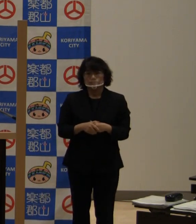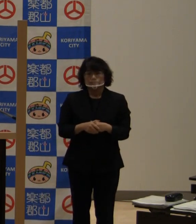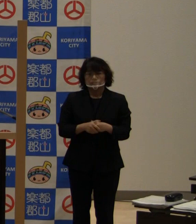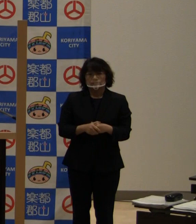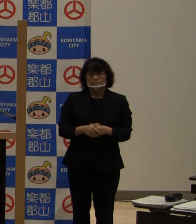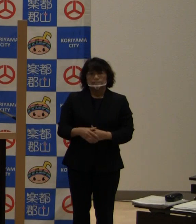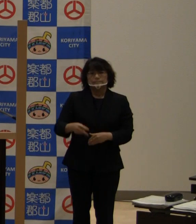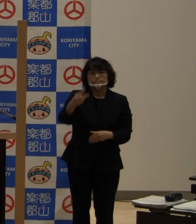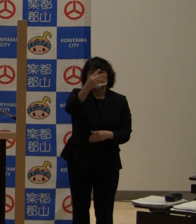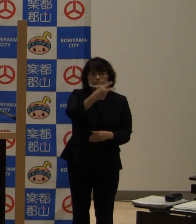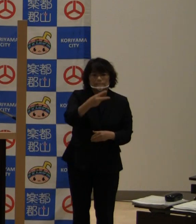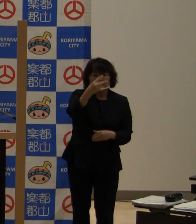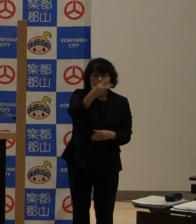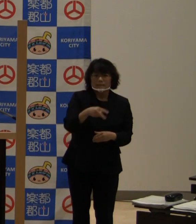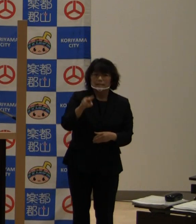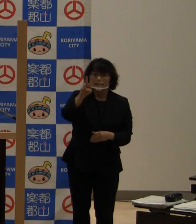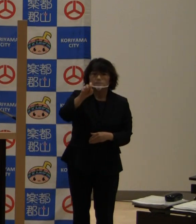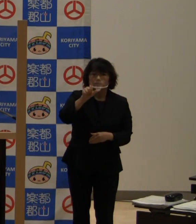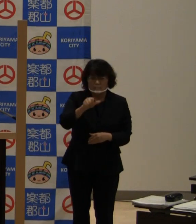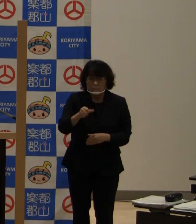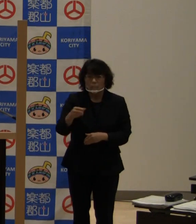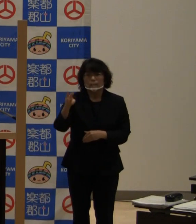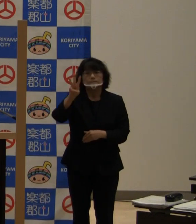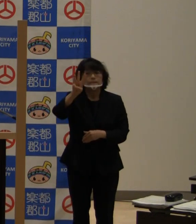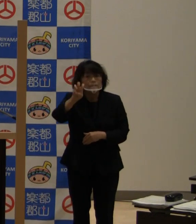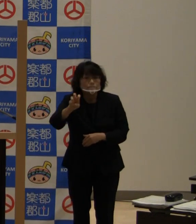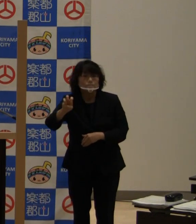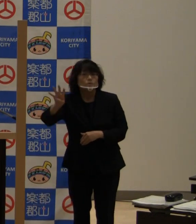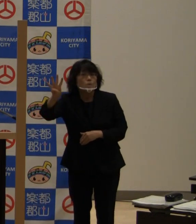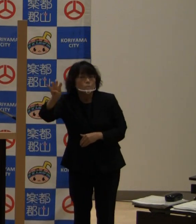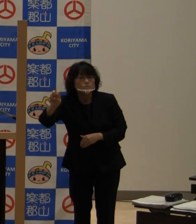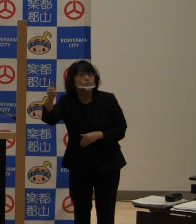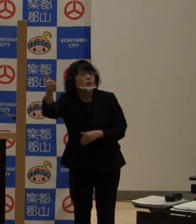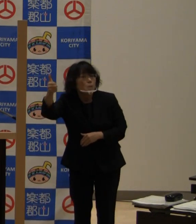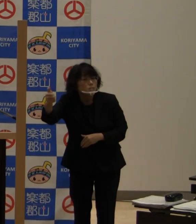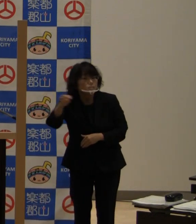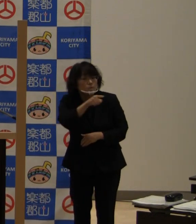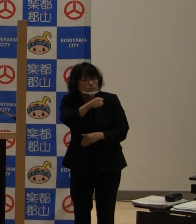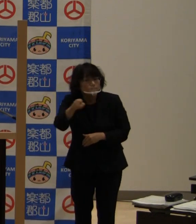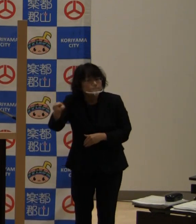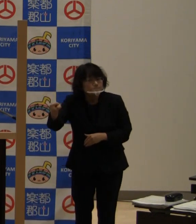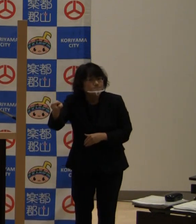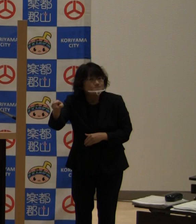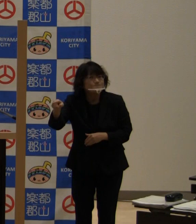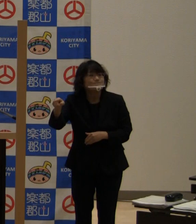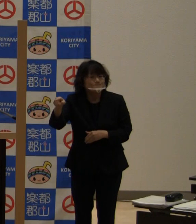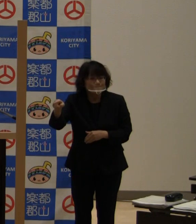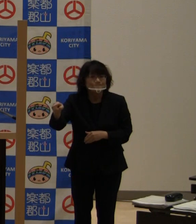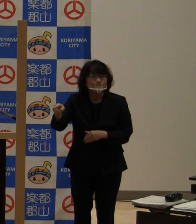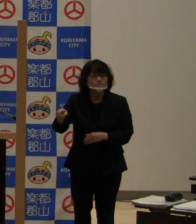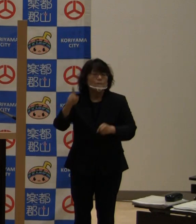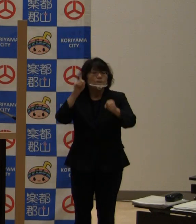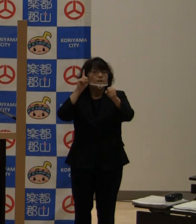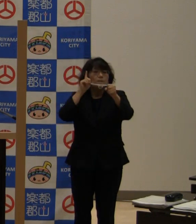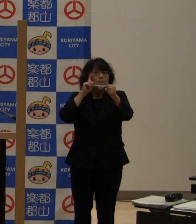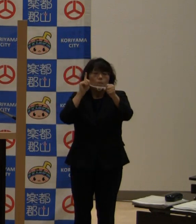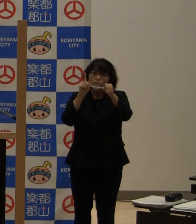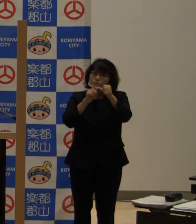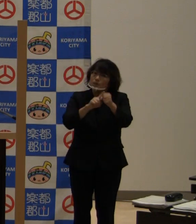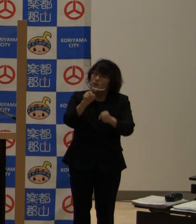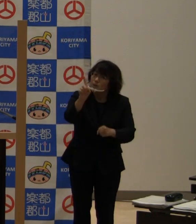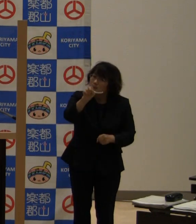で、2025、30、40、50ということについて何が目標課題になっているか